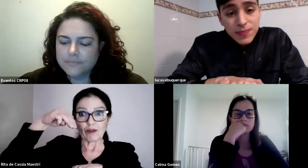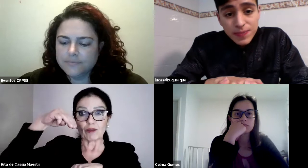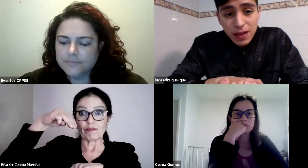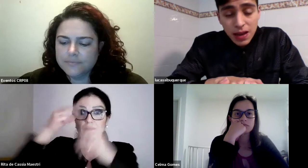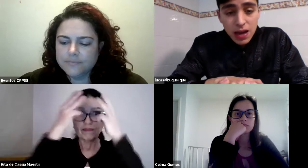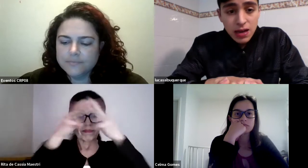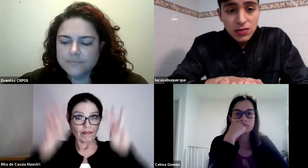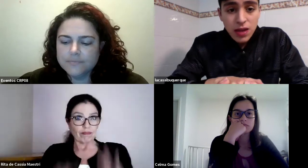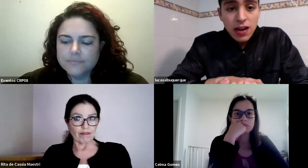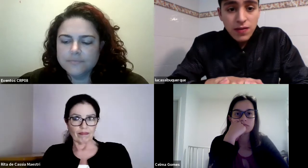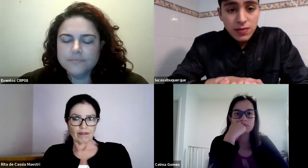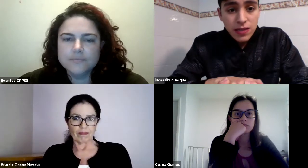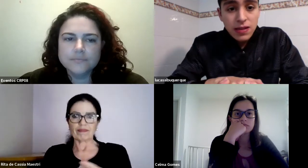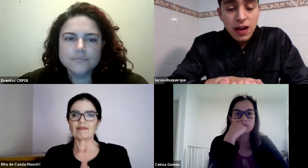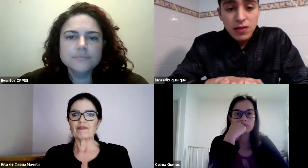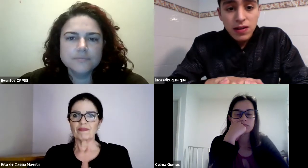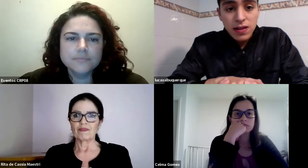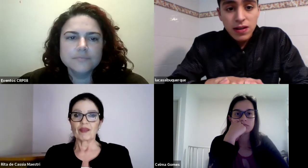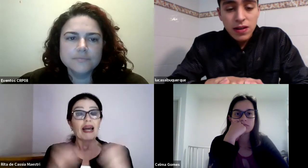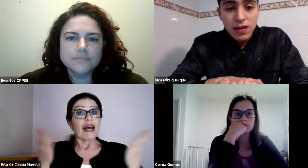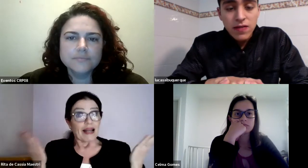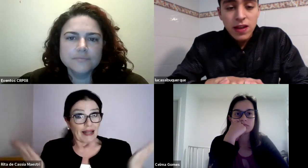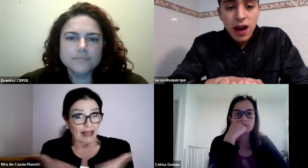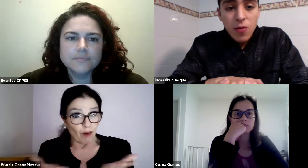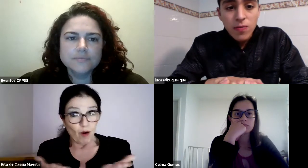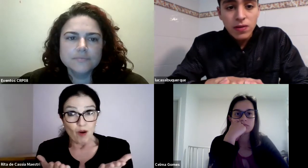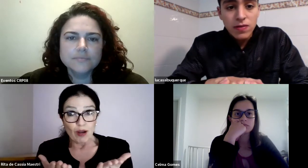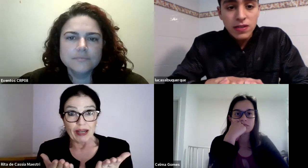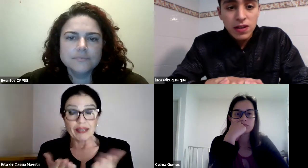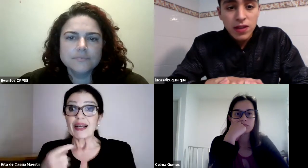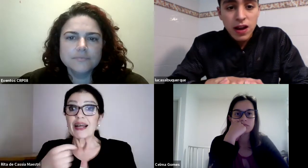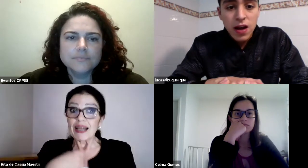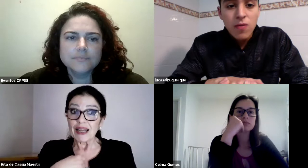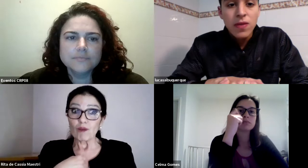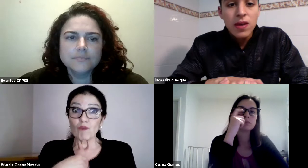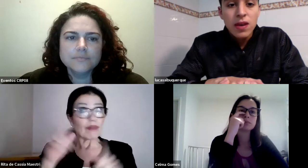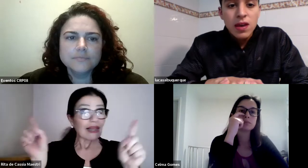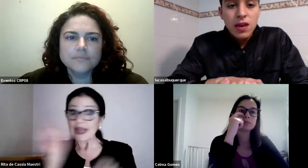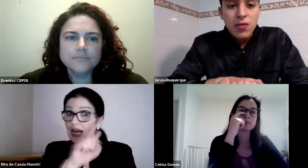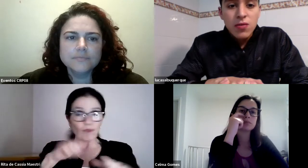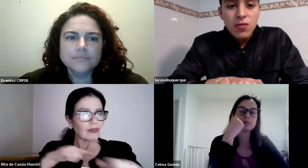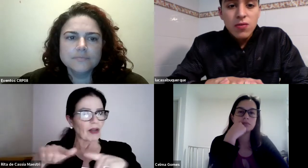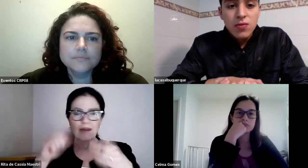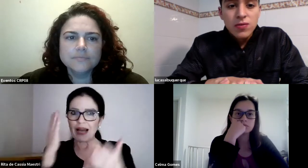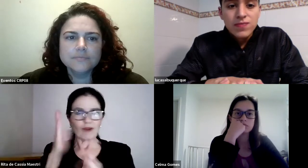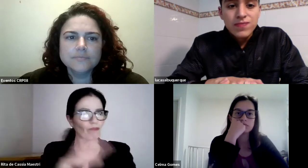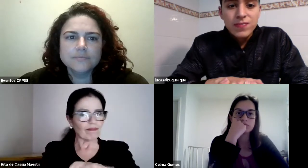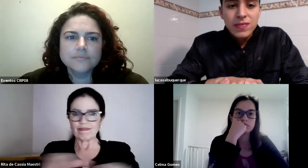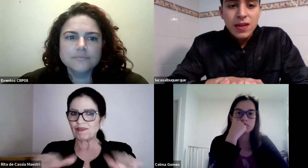comecei a estudar, né, fiz mestrado na Federal, na Universidade Federal, eu